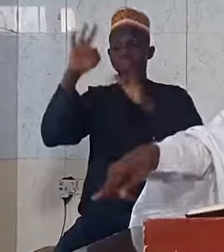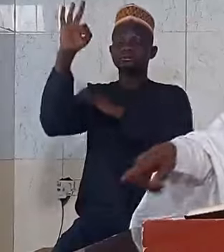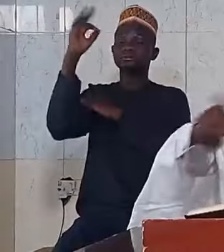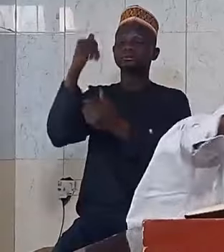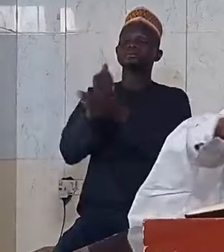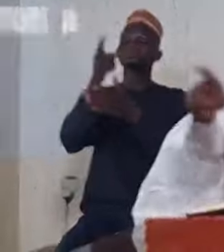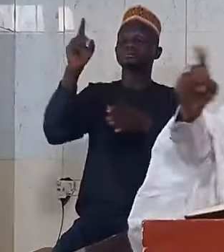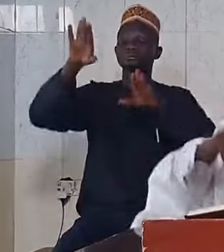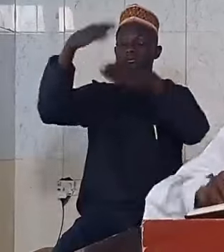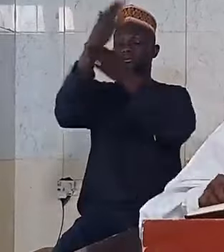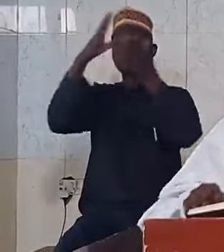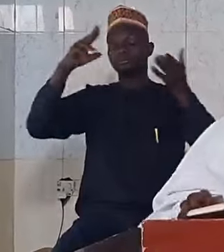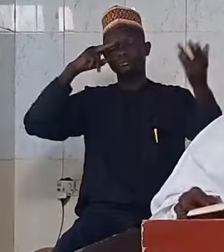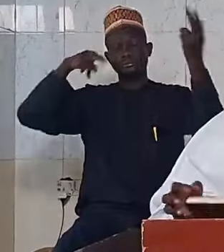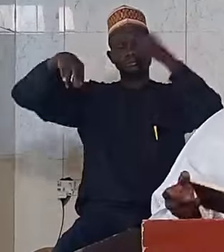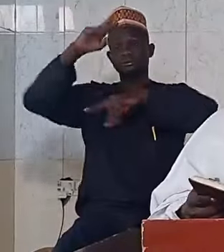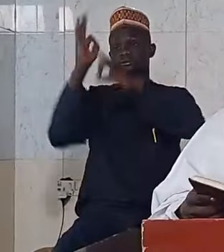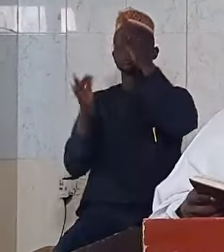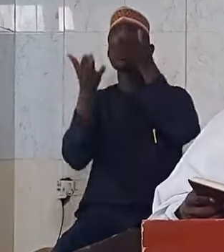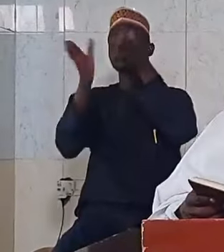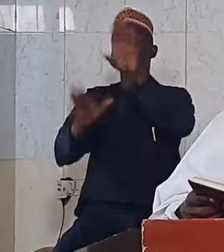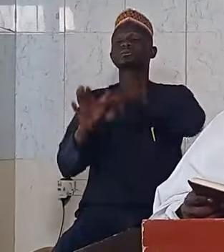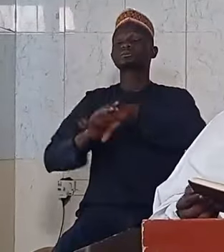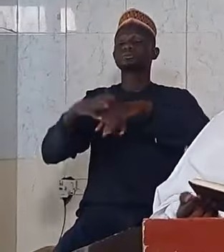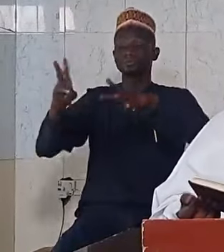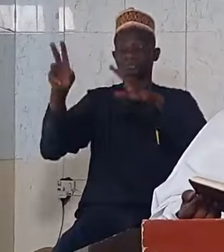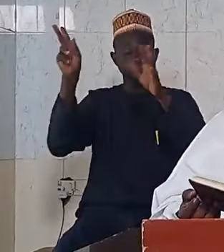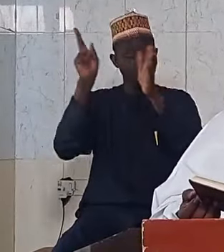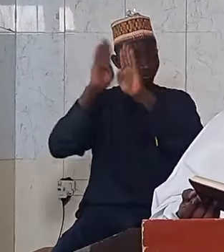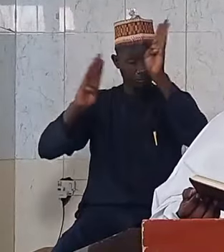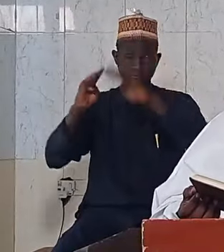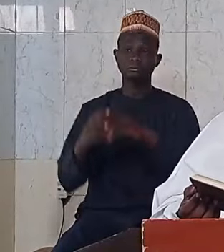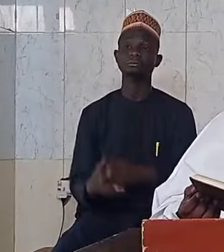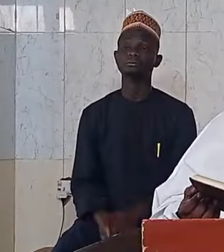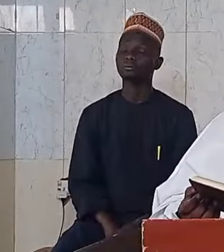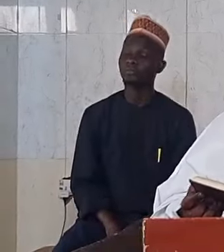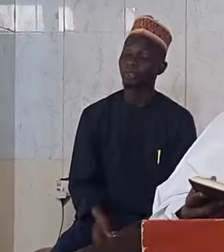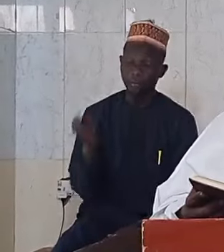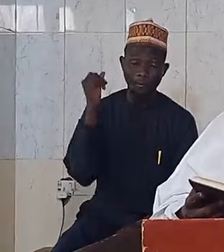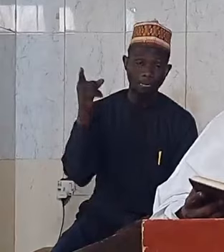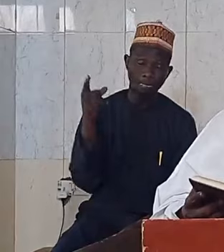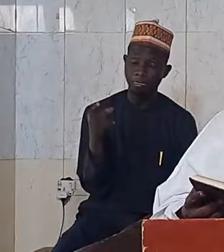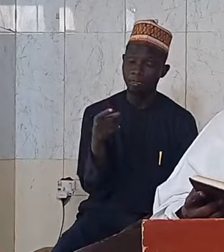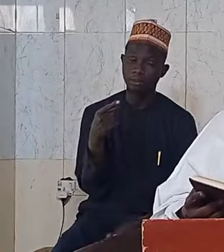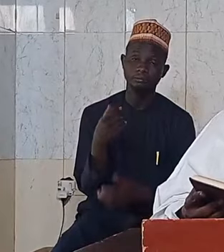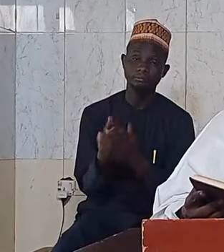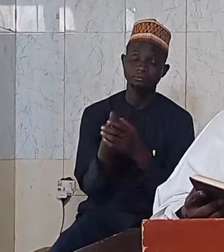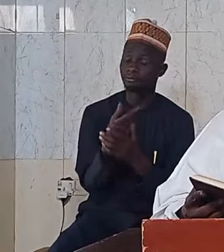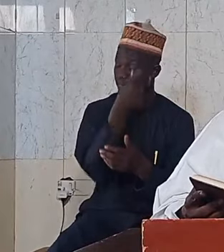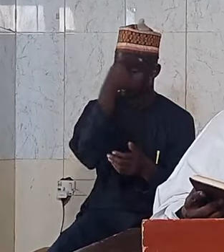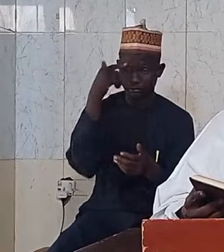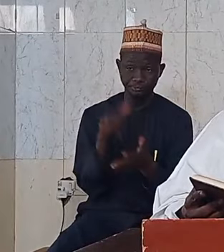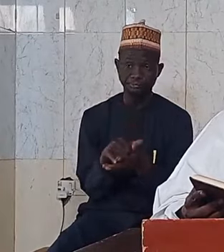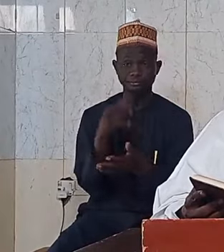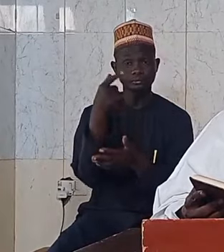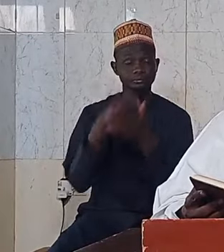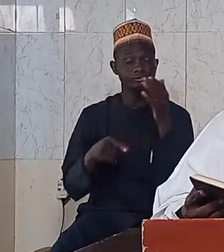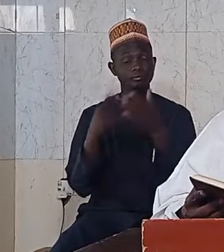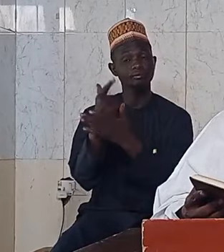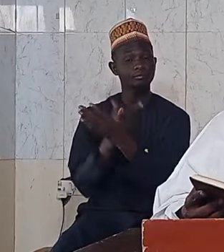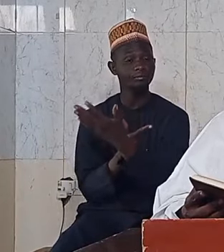taimake shi Allah kuma zai biya masa bukatu ya kuma ba shi gwaggwaban lada an gane wannan ayar don haka me ya darasin